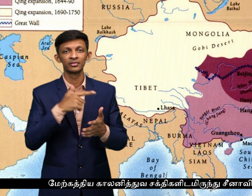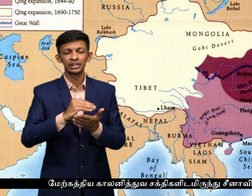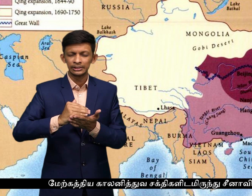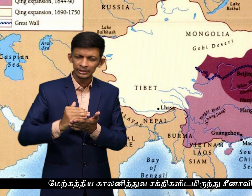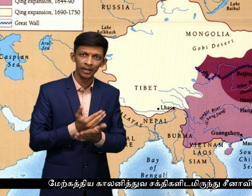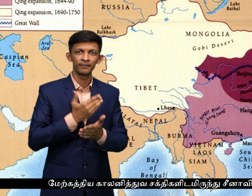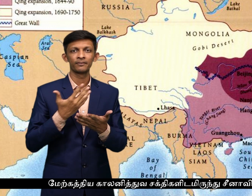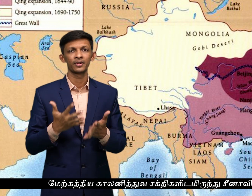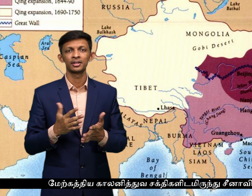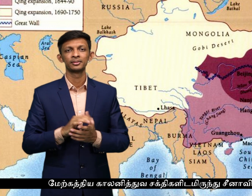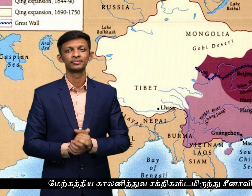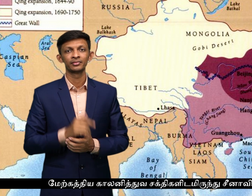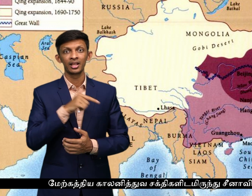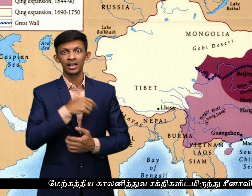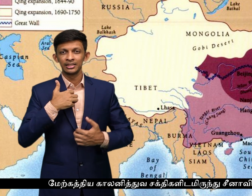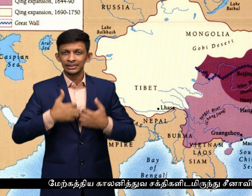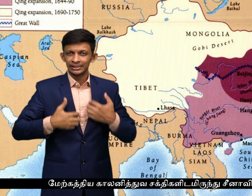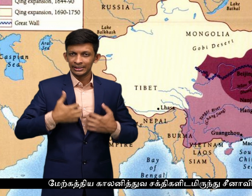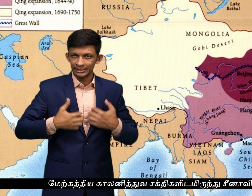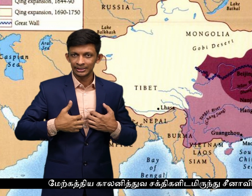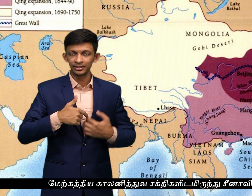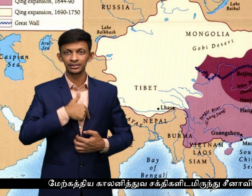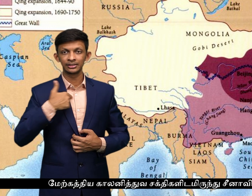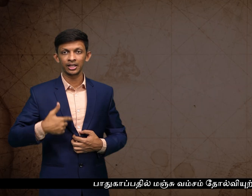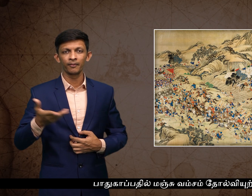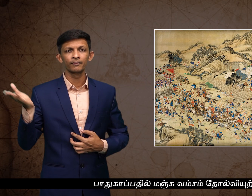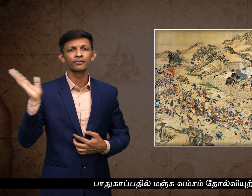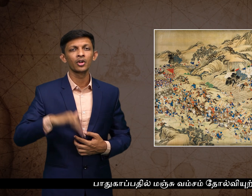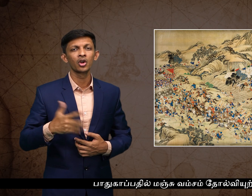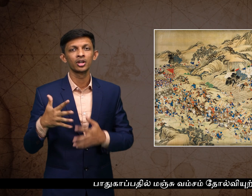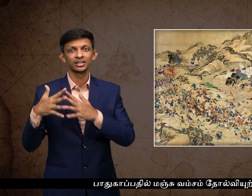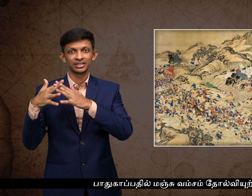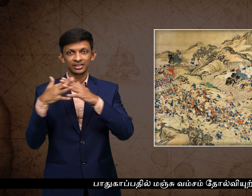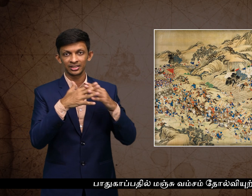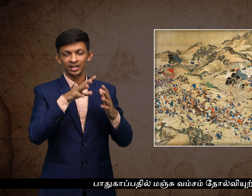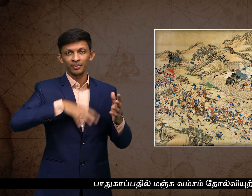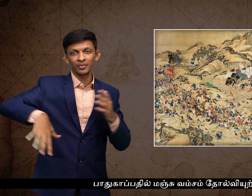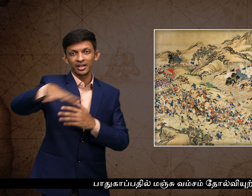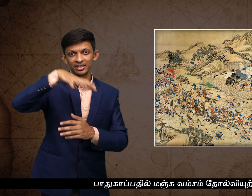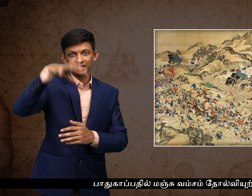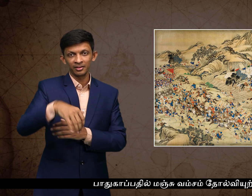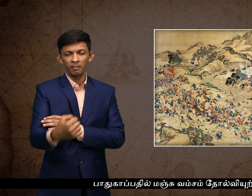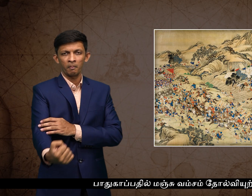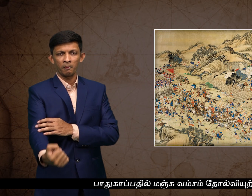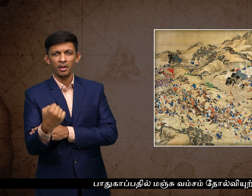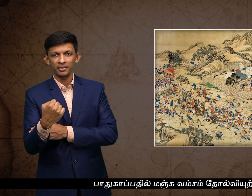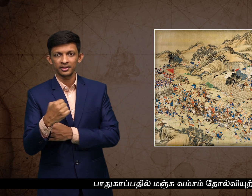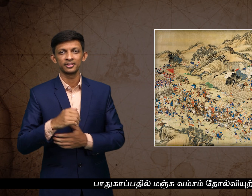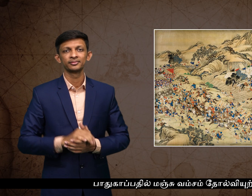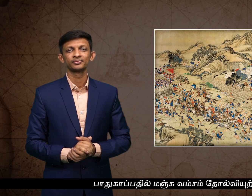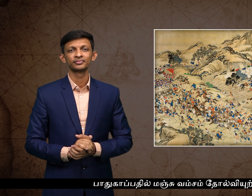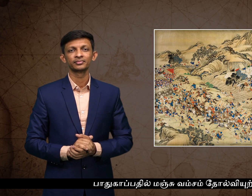மேற்கத்திய காலனித்துவ சக்திகளிடமிருந்து சீனாவின் நலன்களை பாதுகாப்பதில் மஞ்சு வம்சம் தோல்வியற்றது.